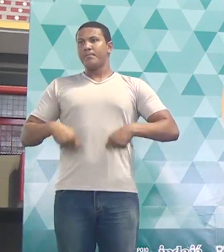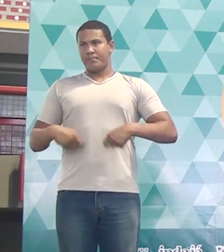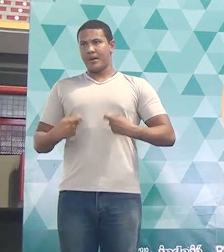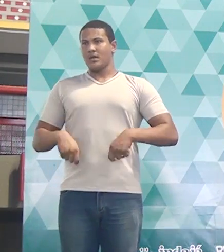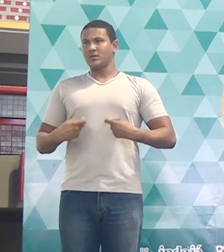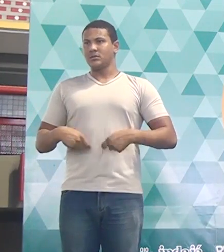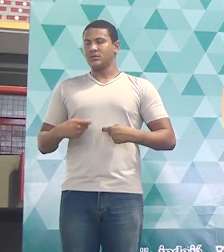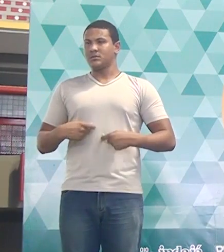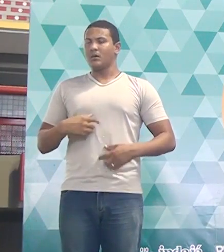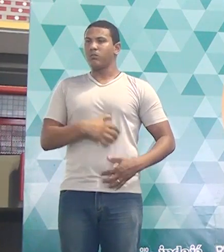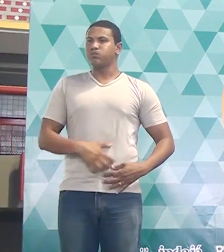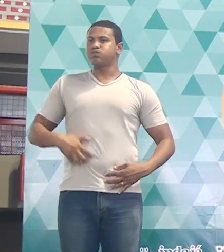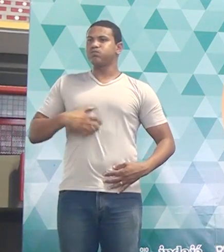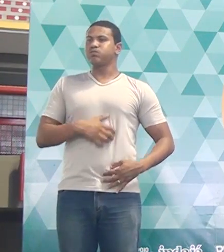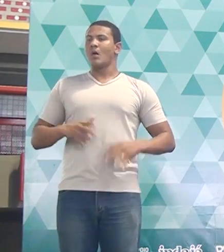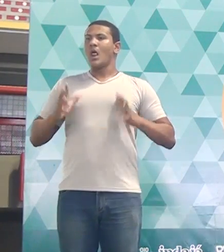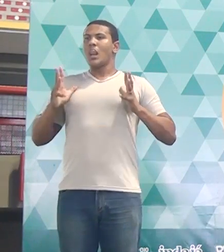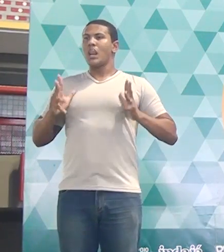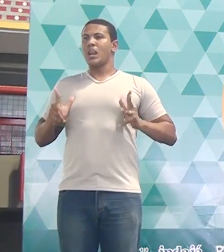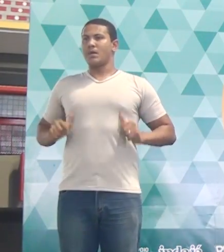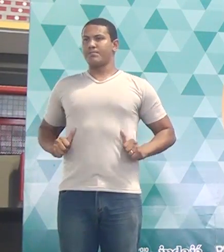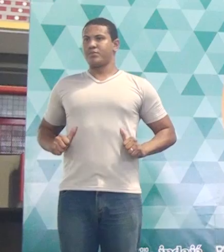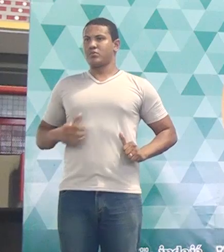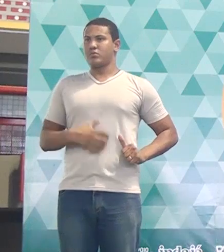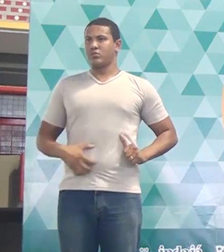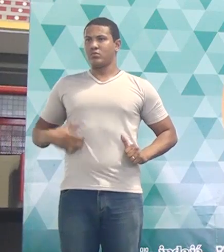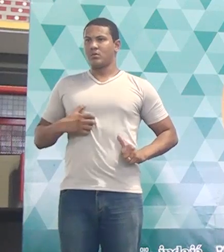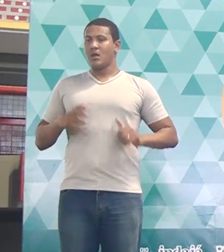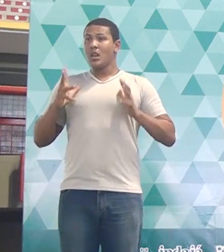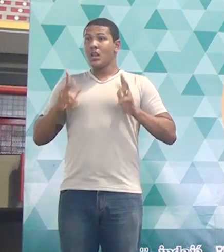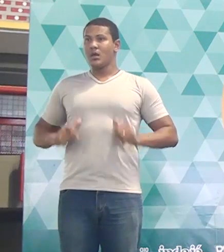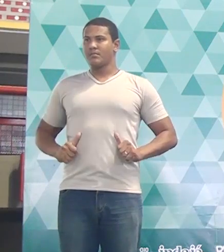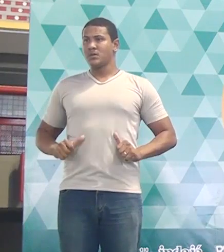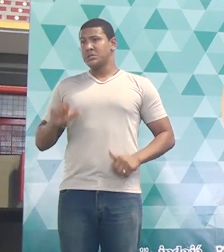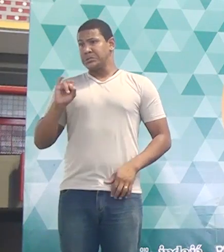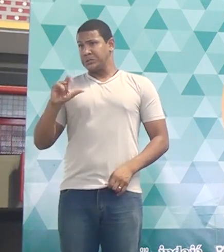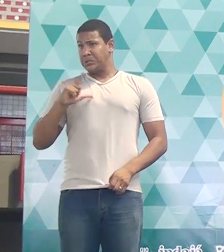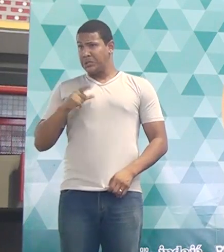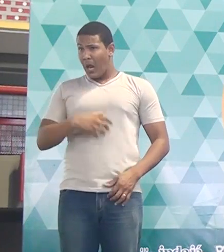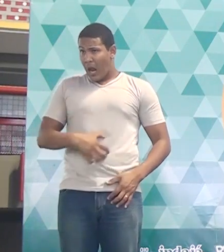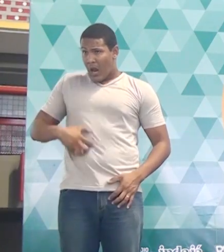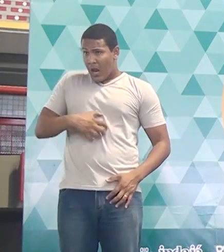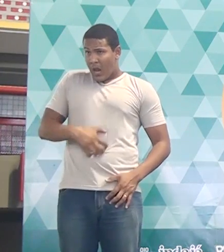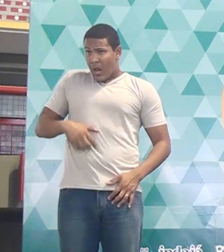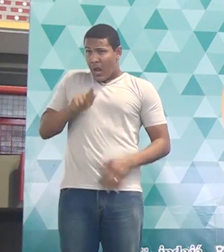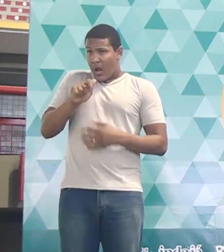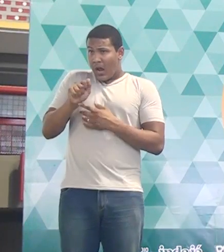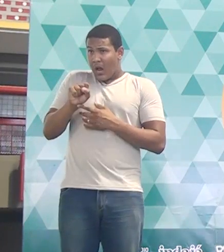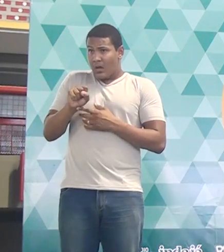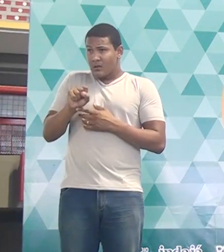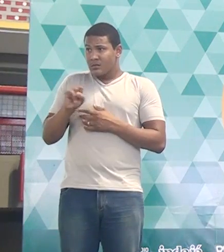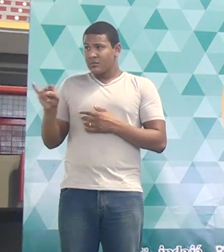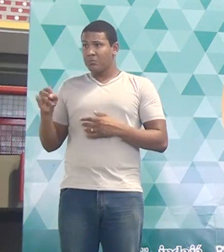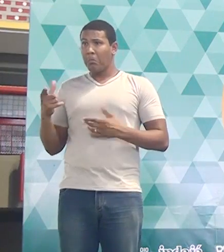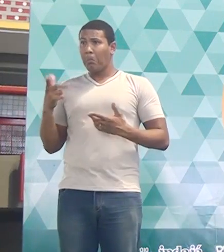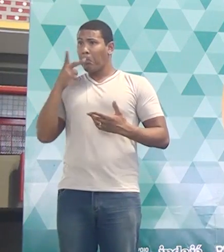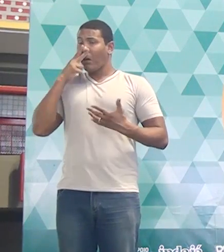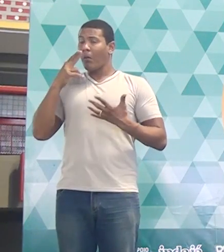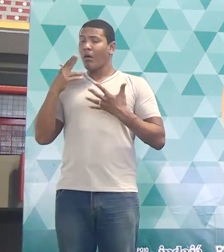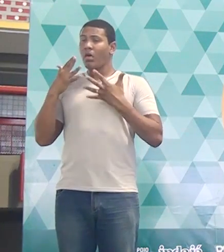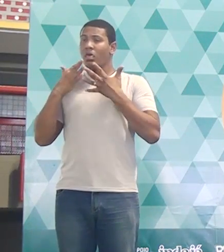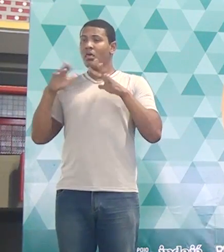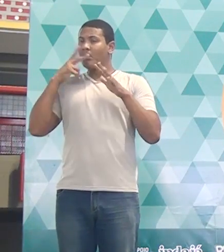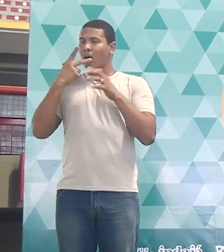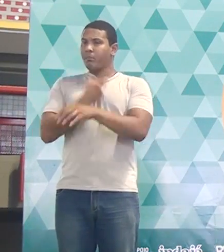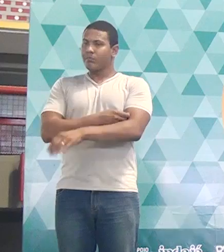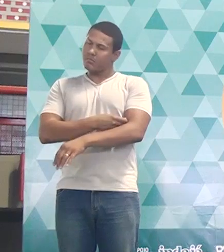não vai ter nenhum controle sobre a musculatura. Se ela tiver algum gás preso no intestino, ela vai liberar. Não tem como prender. Ora, tem gente